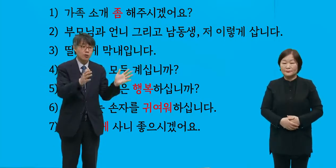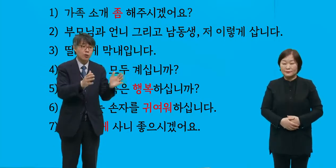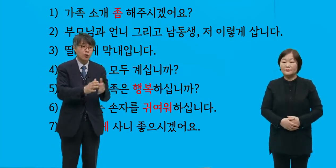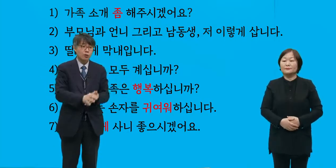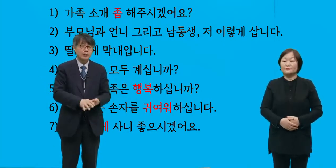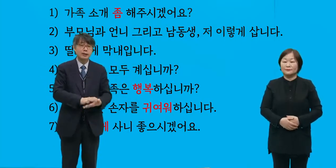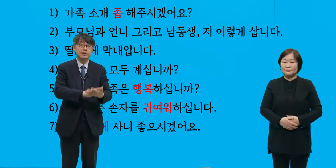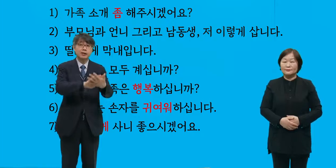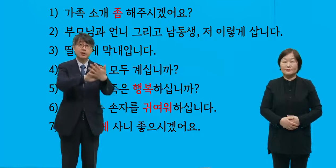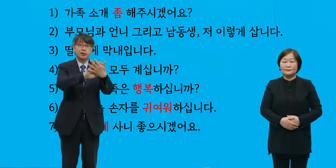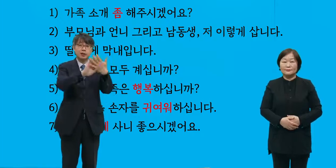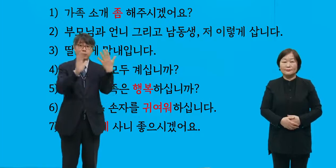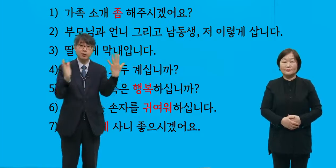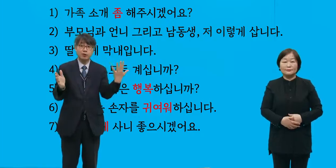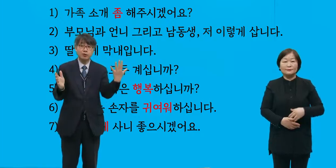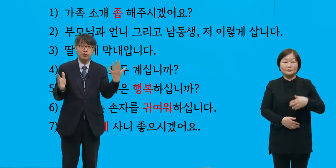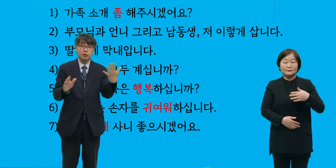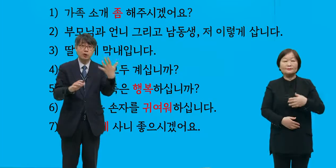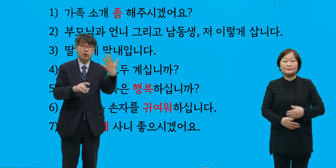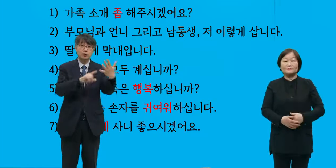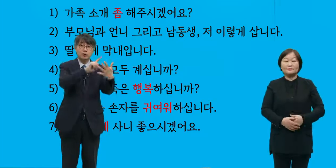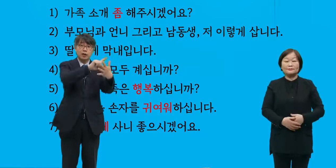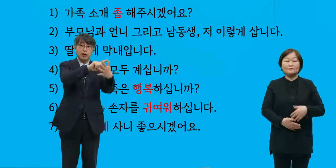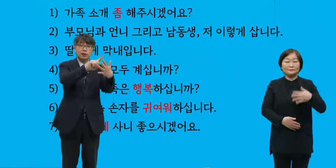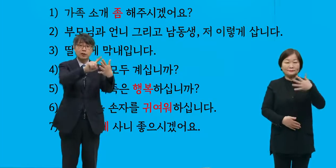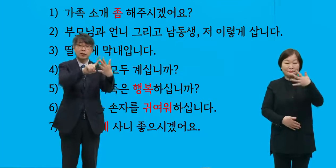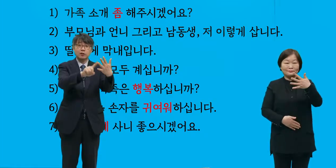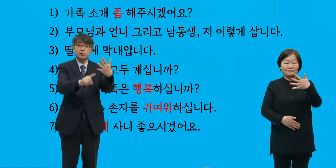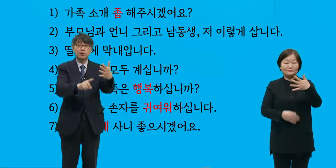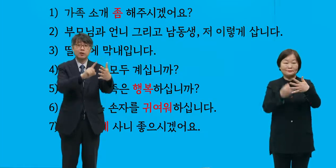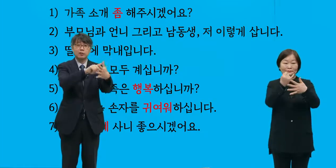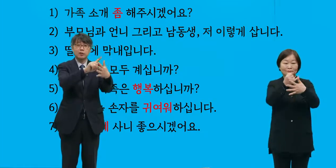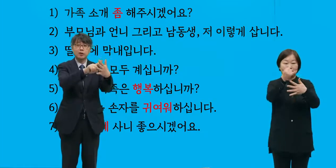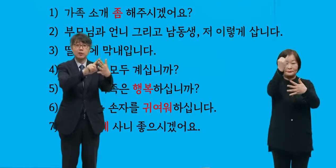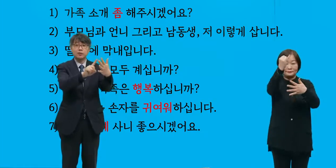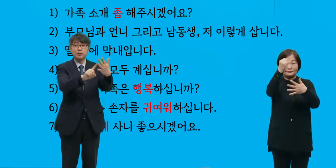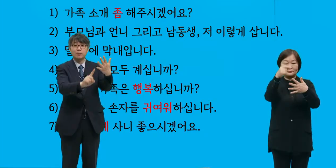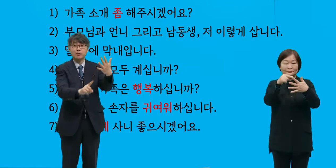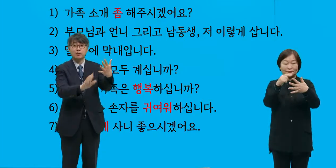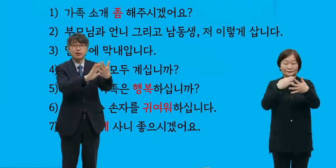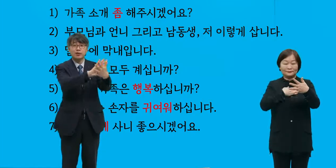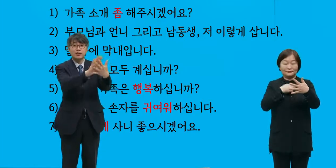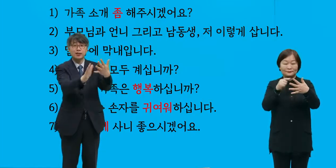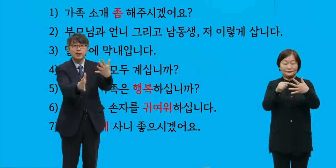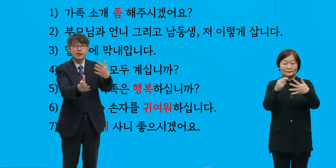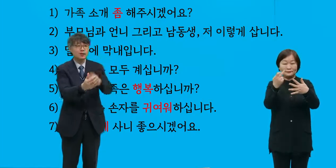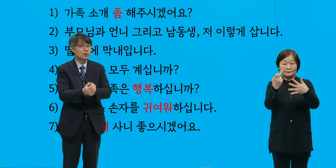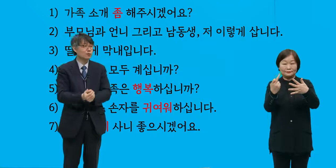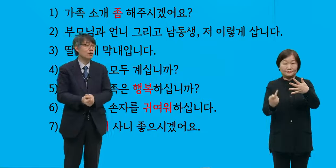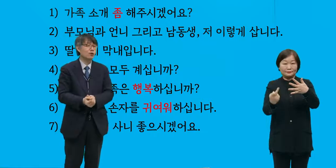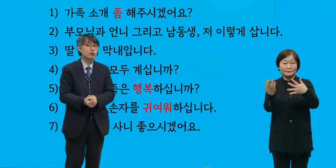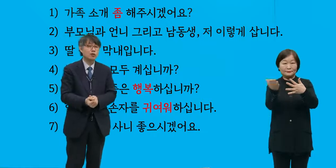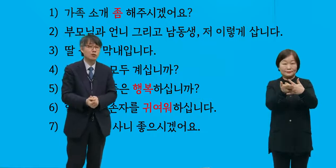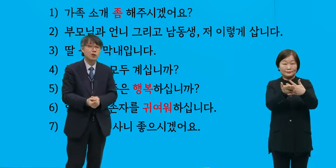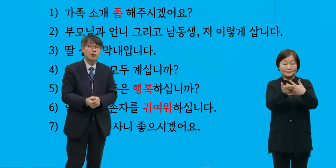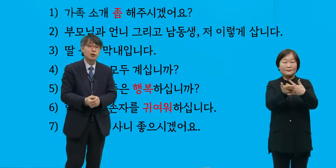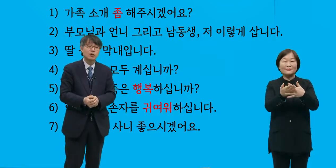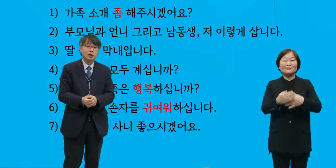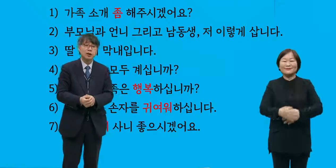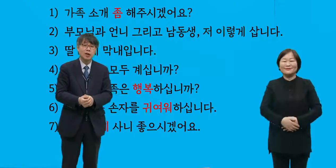주시고 자녀들 할 때는 이렇게 쫙 펴는 거죠. 펴가지고 1번, 2번, 3번 누군지 이렇게 표현해 주는 거라고